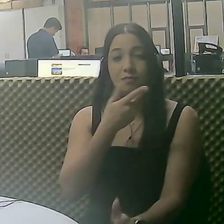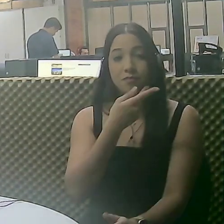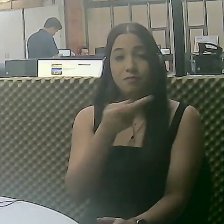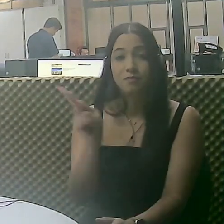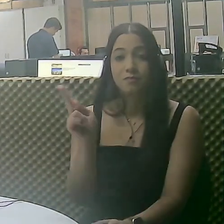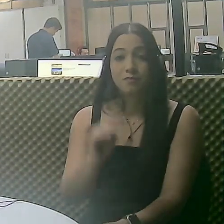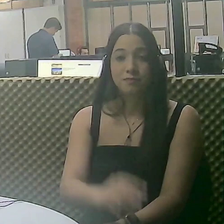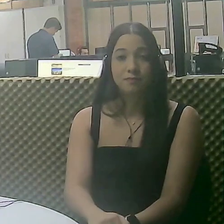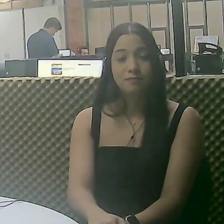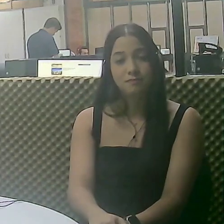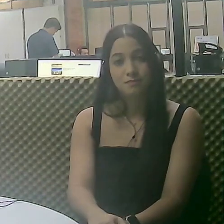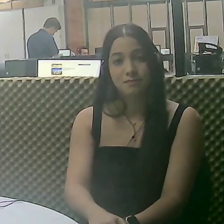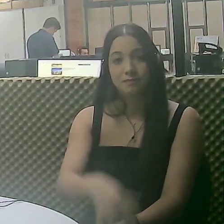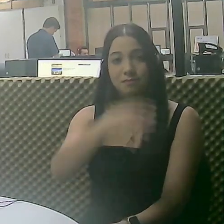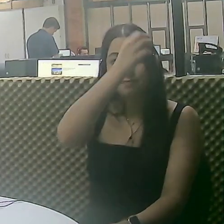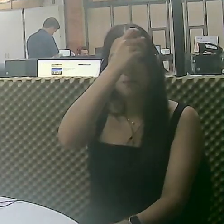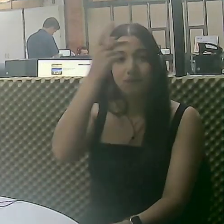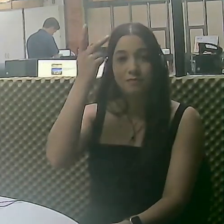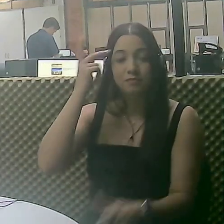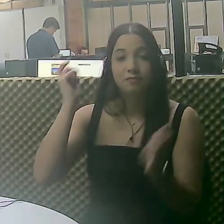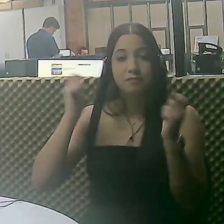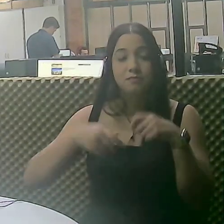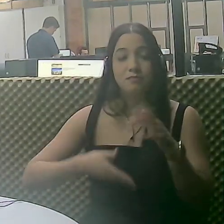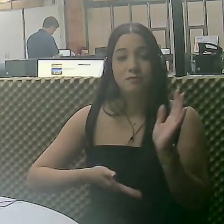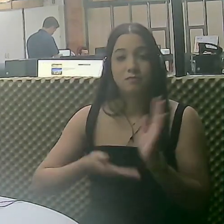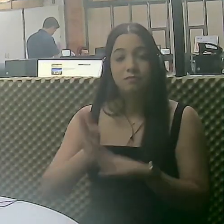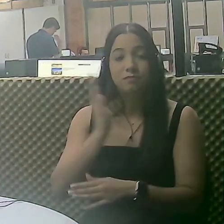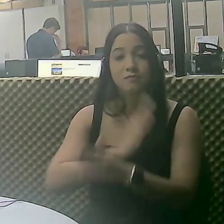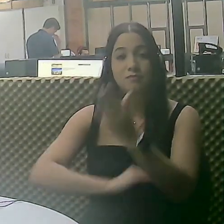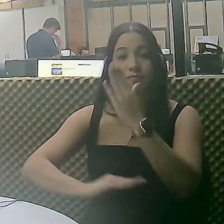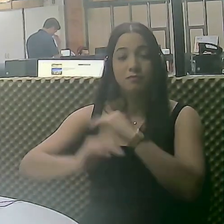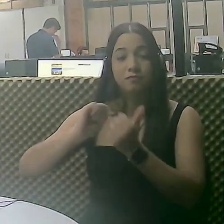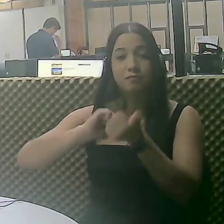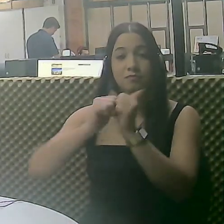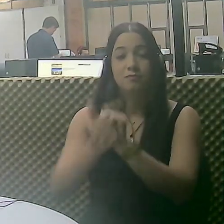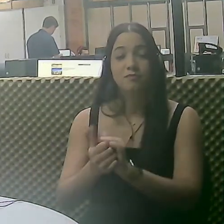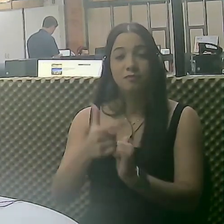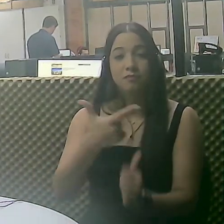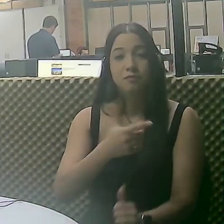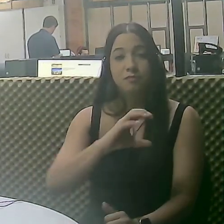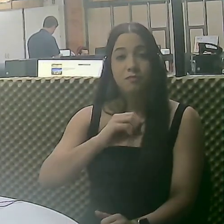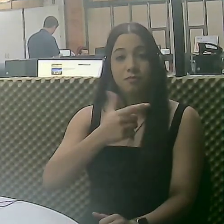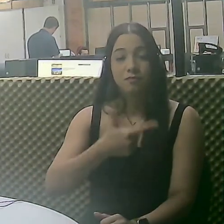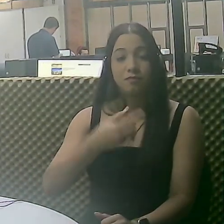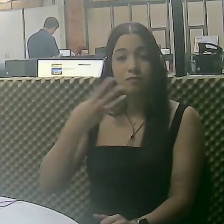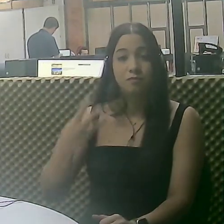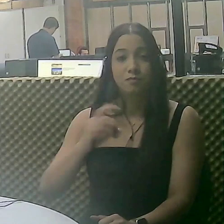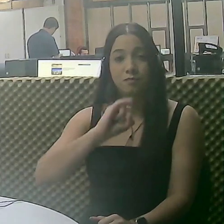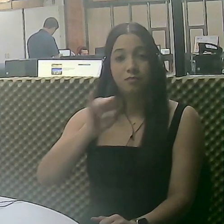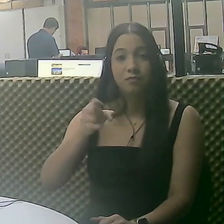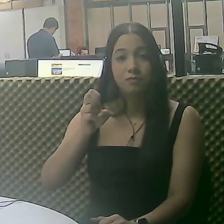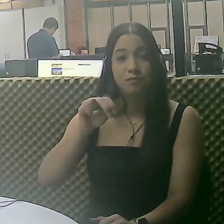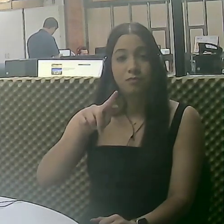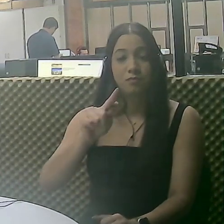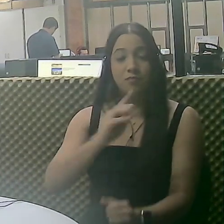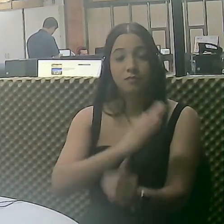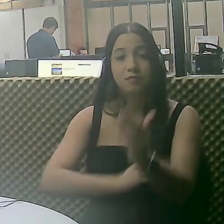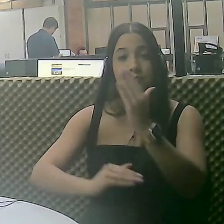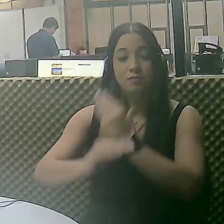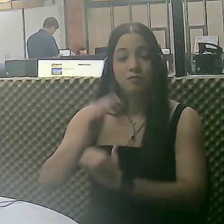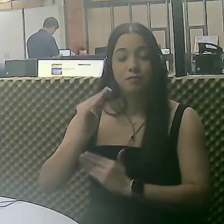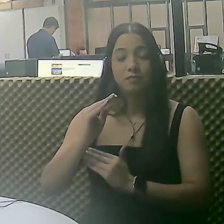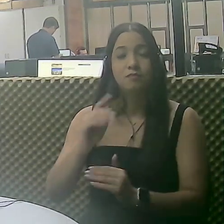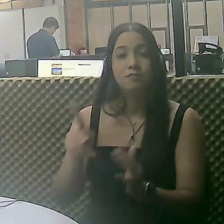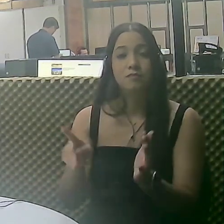visitados. Prefeitura garante ida de para-atletas de Uberlândia à edição 2023 do Gengue Paralímpico.